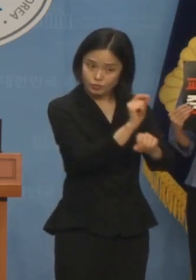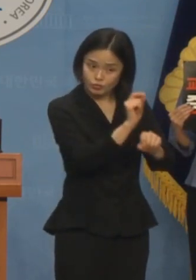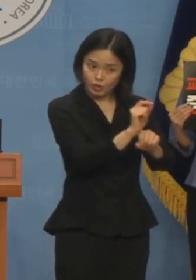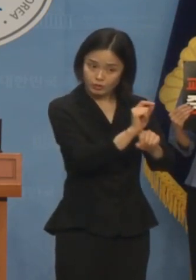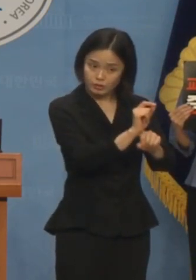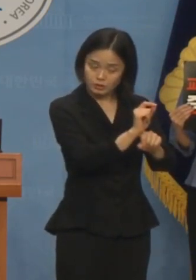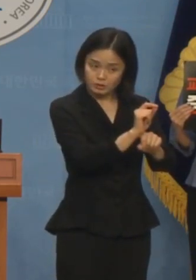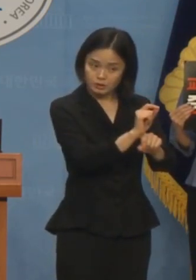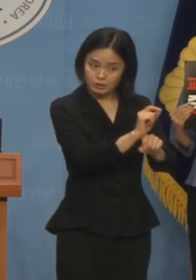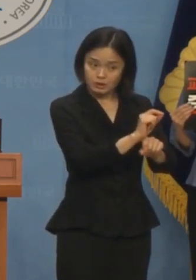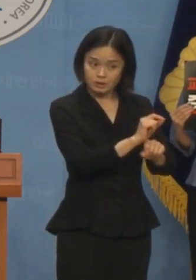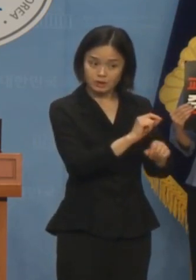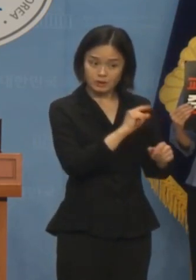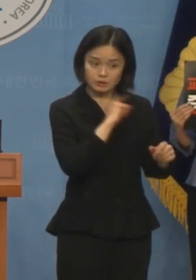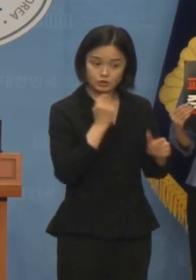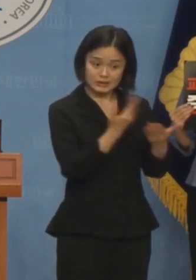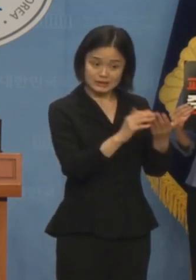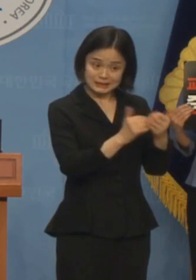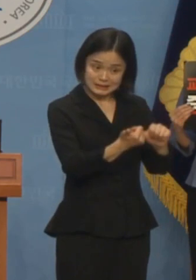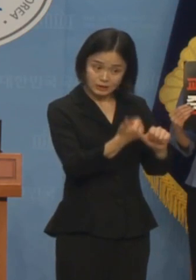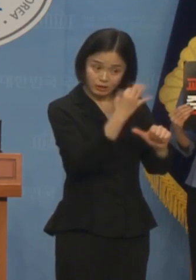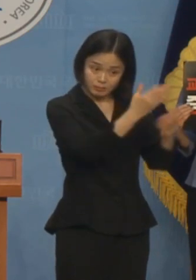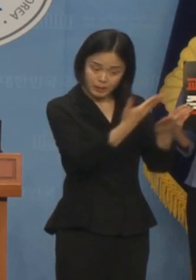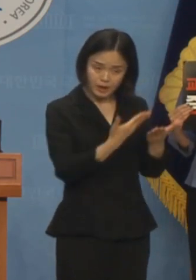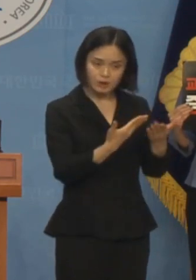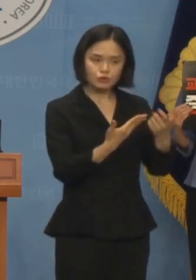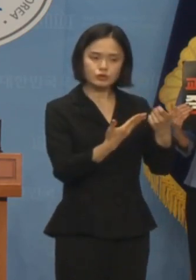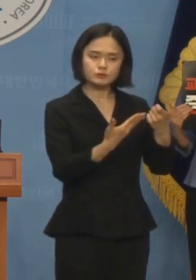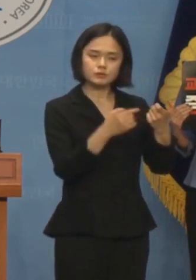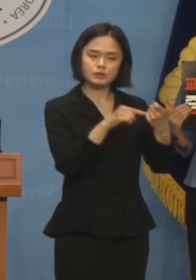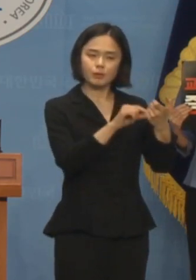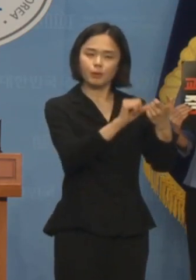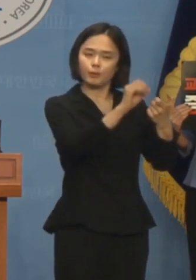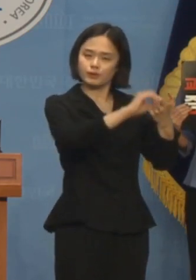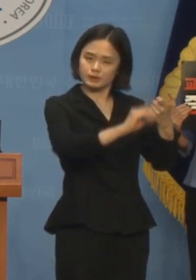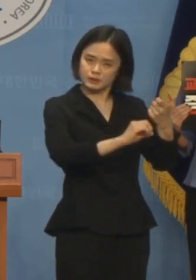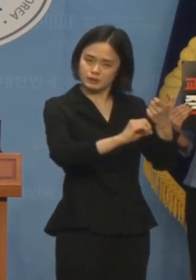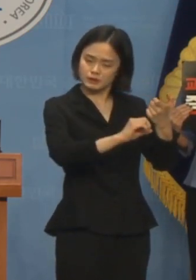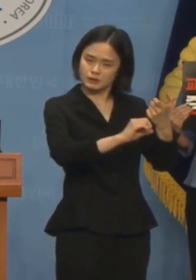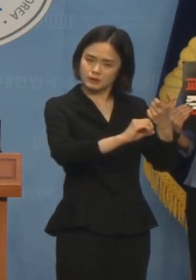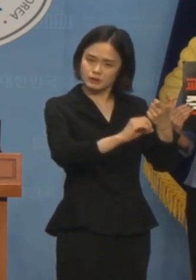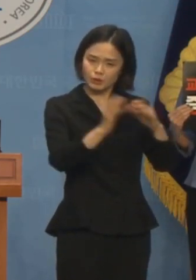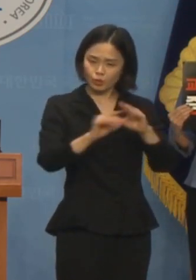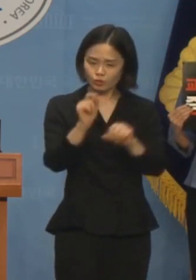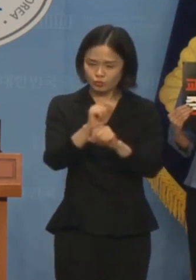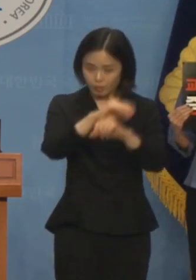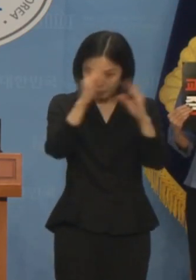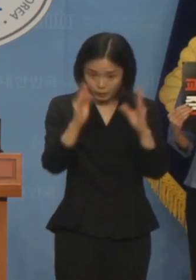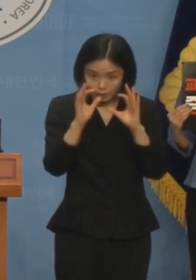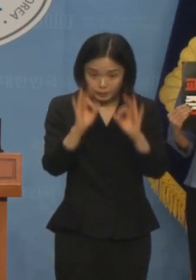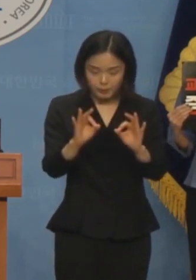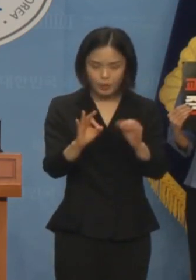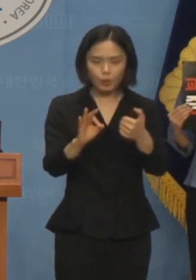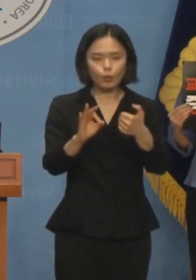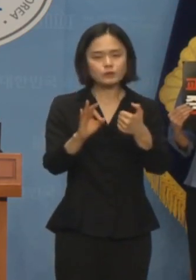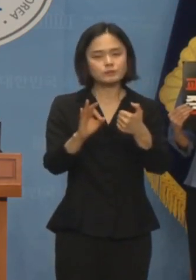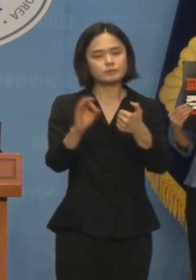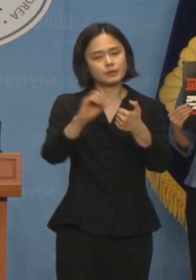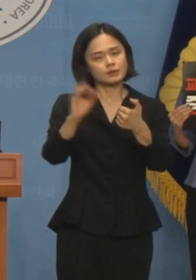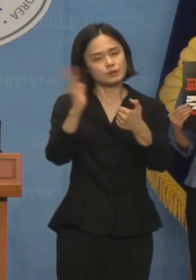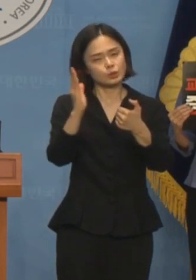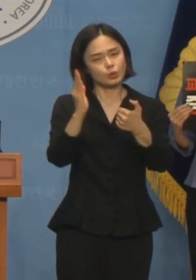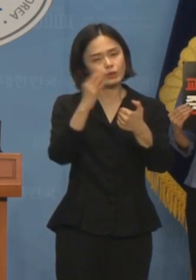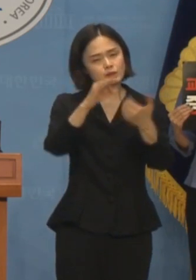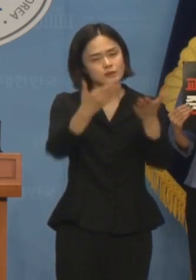비율은 60.5%였고 공무원 전체로 보면 54%가량이 순직으로 인정받았습니다. 그러나 교사를